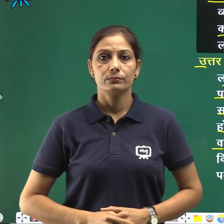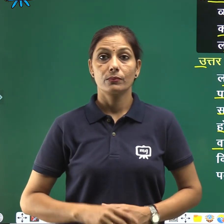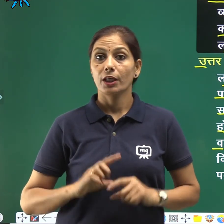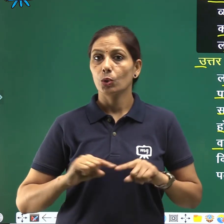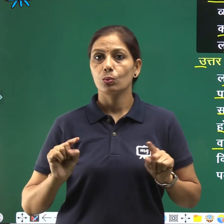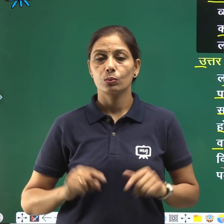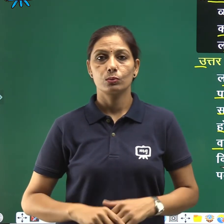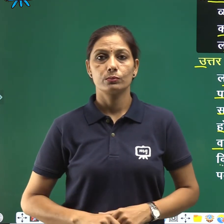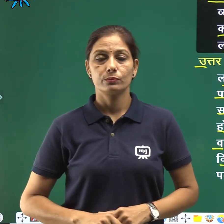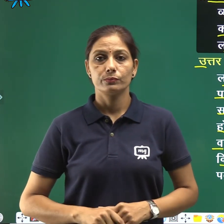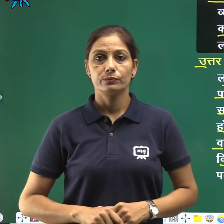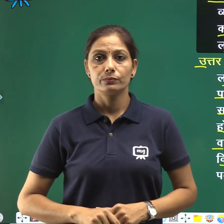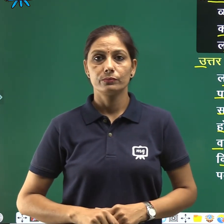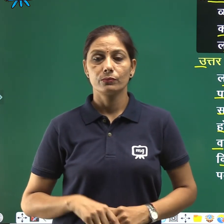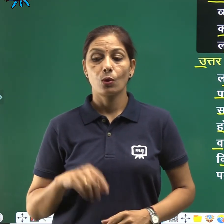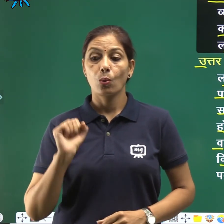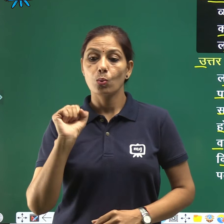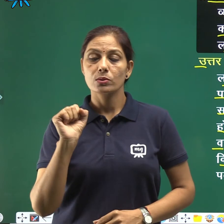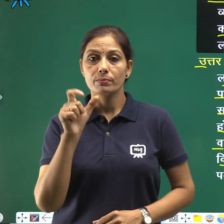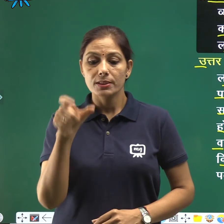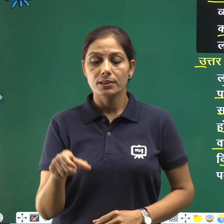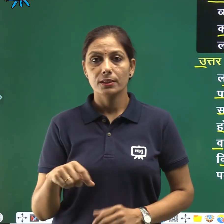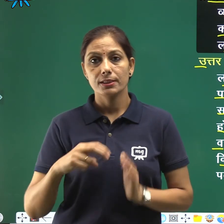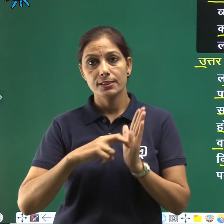किंतु उसकी छाया